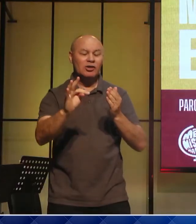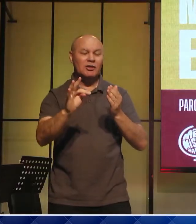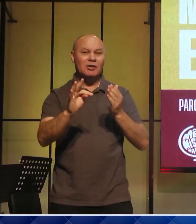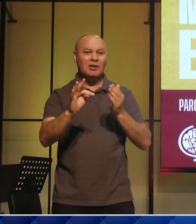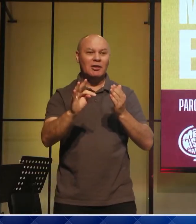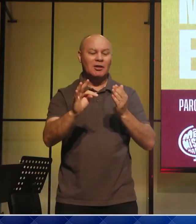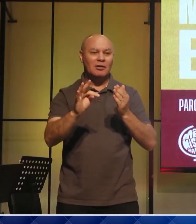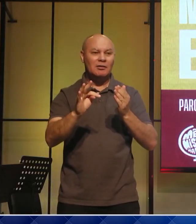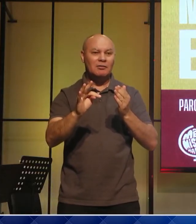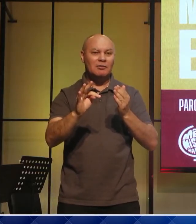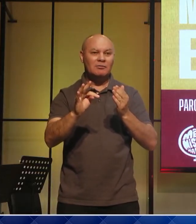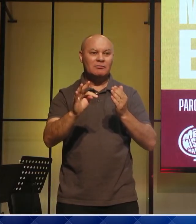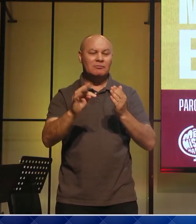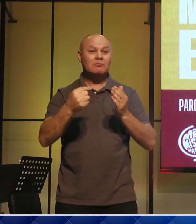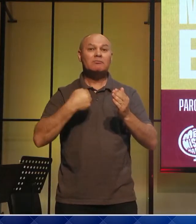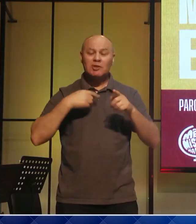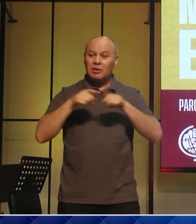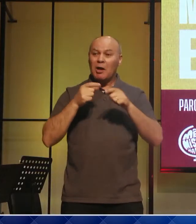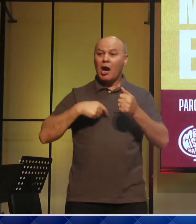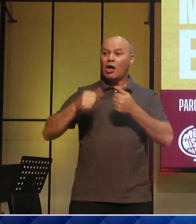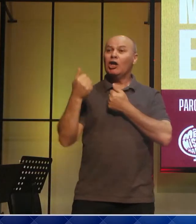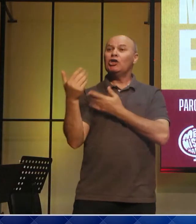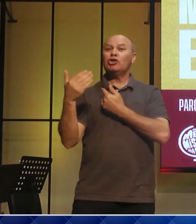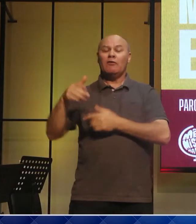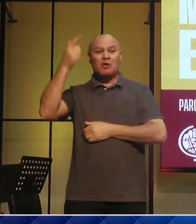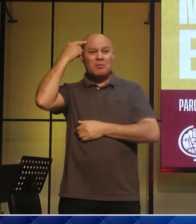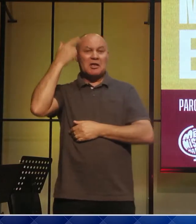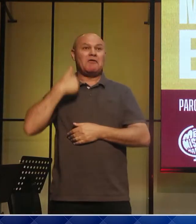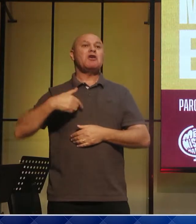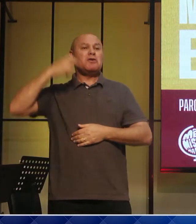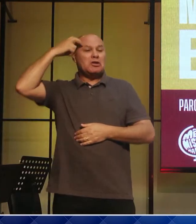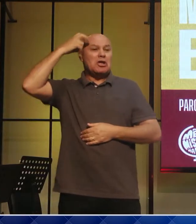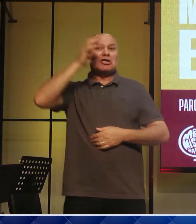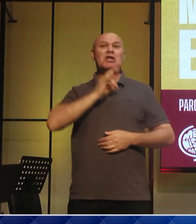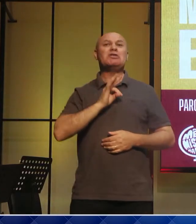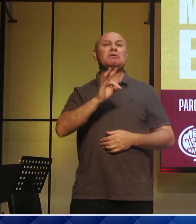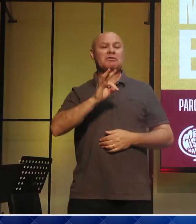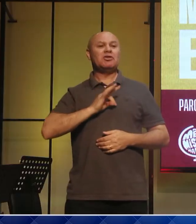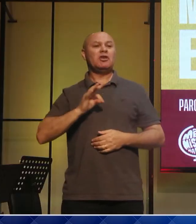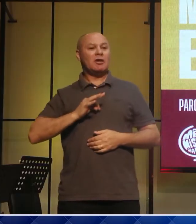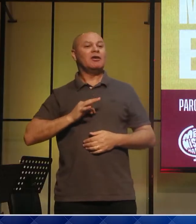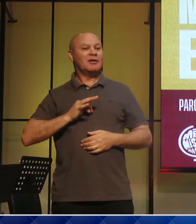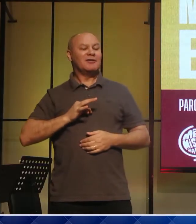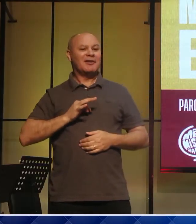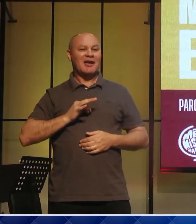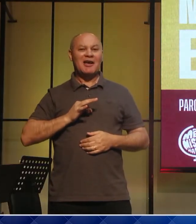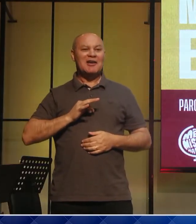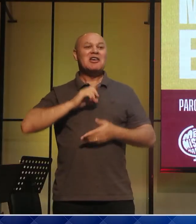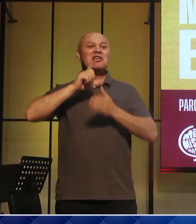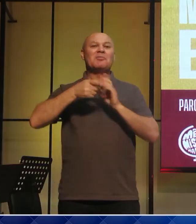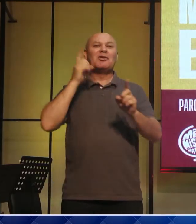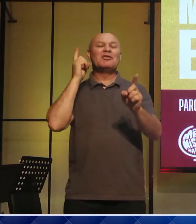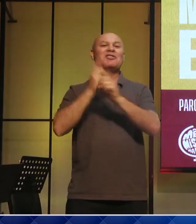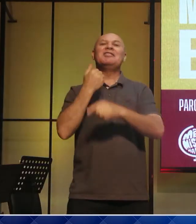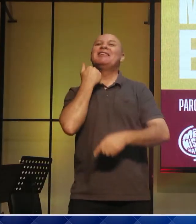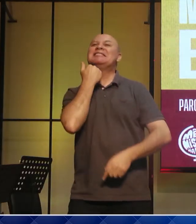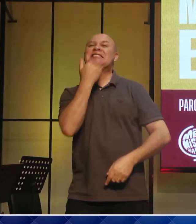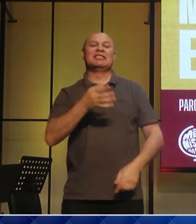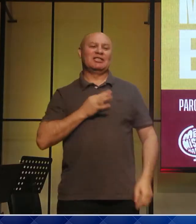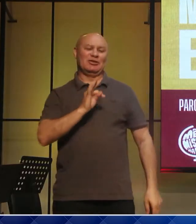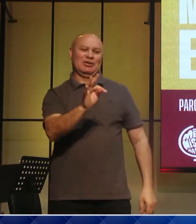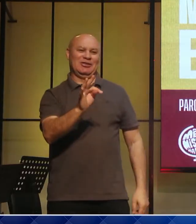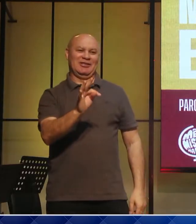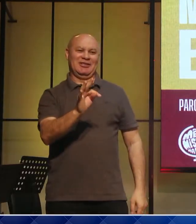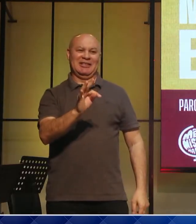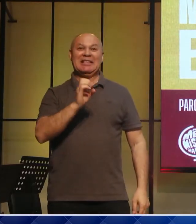que eu tinha boa teologia. E eu descobri uma coisa, que a teologia que eu tenho não vale nada se eu não ando com Deus. Se